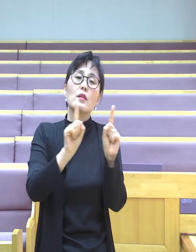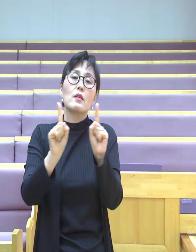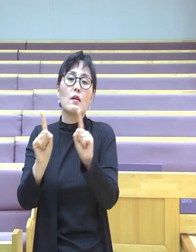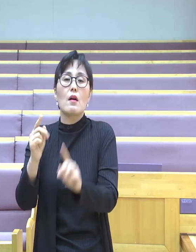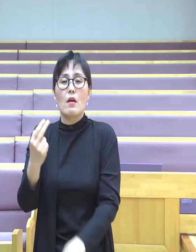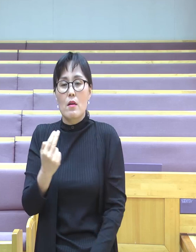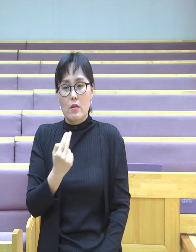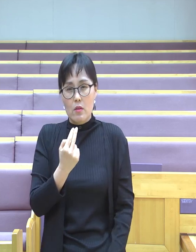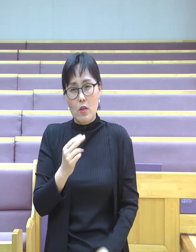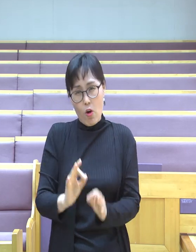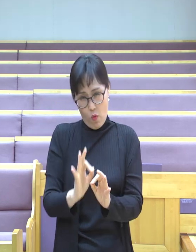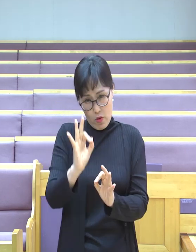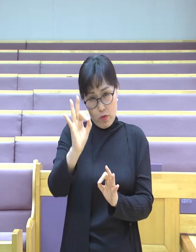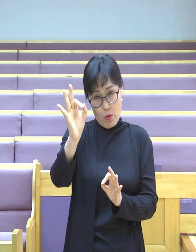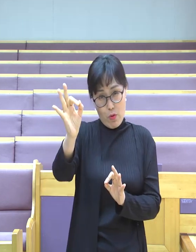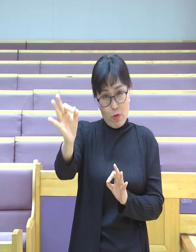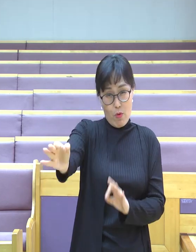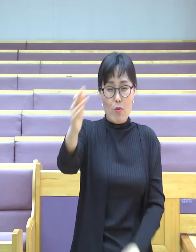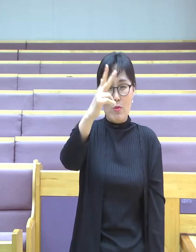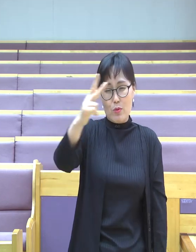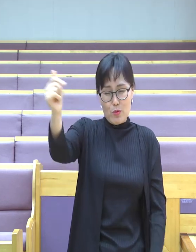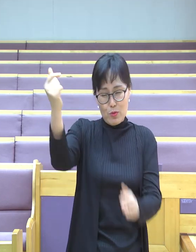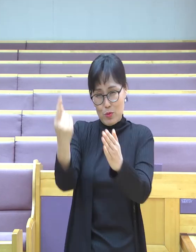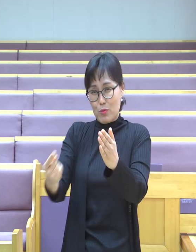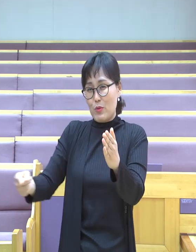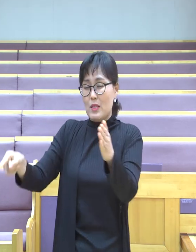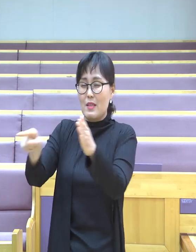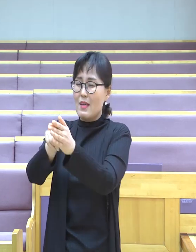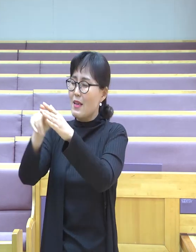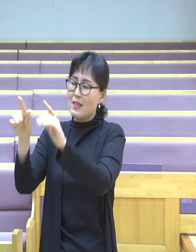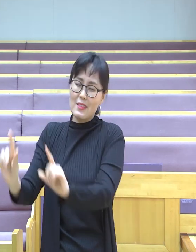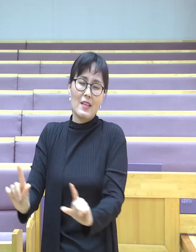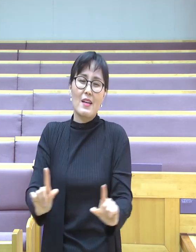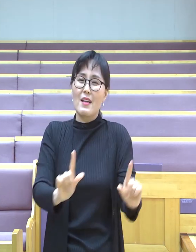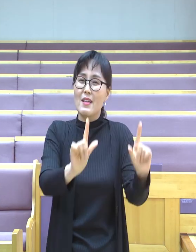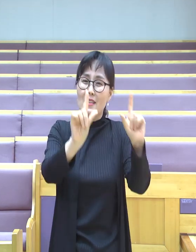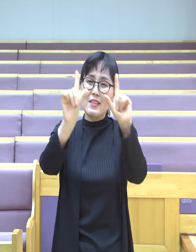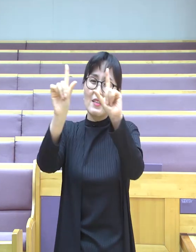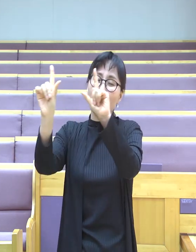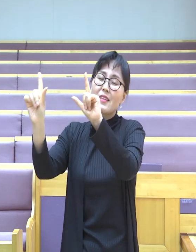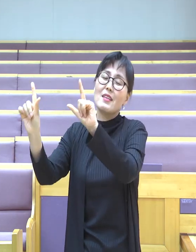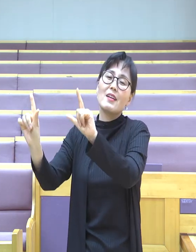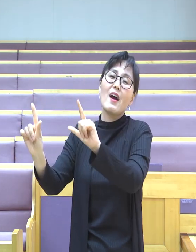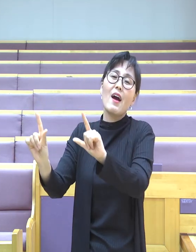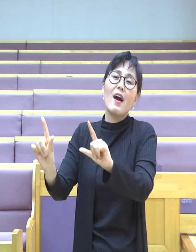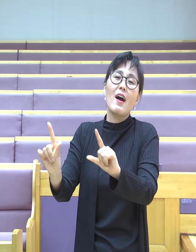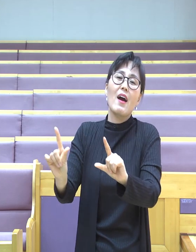살리라. 영원토록 주 위에